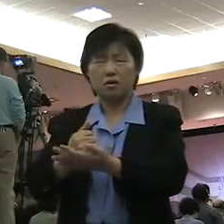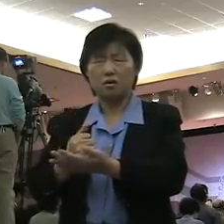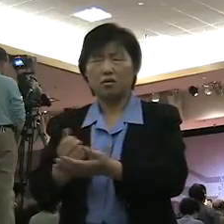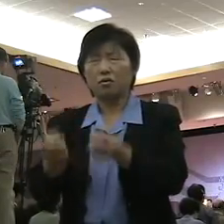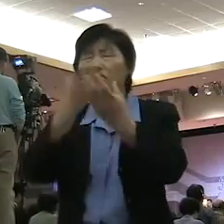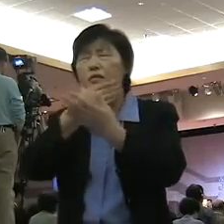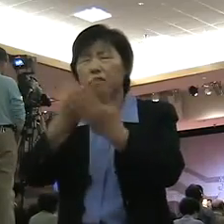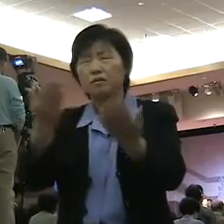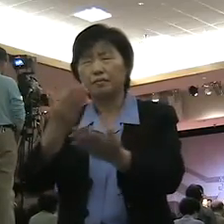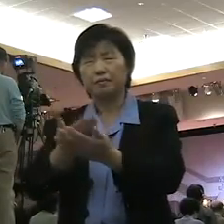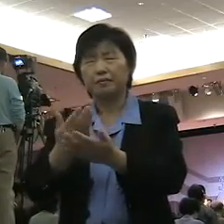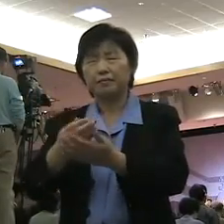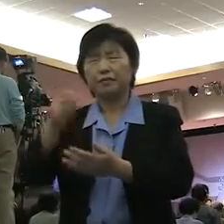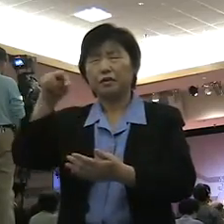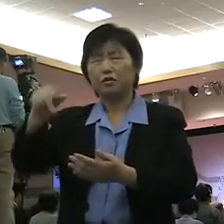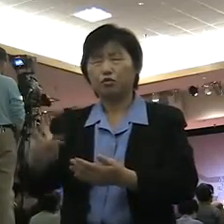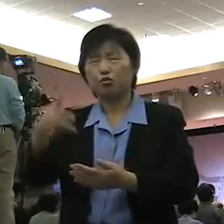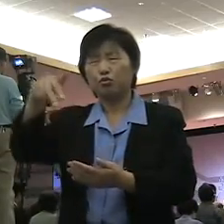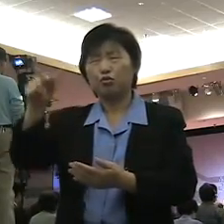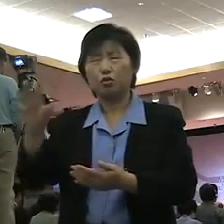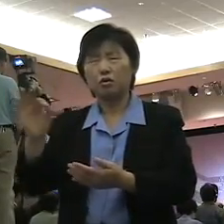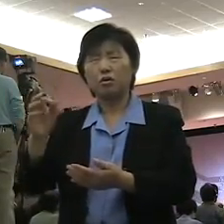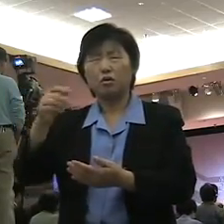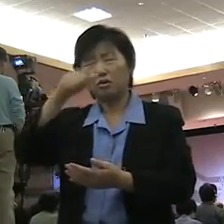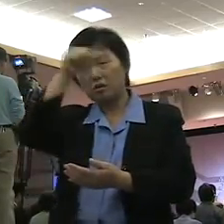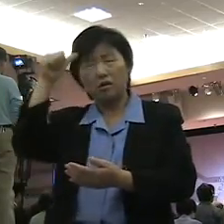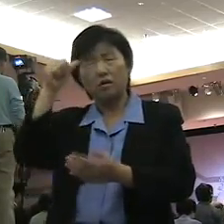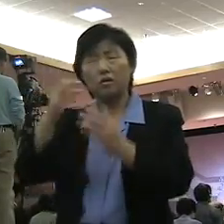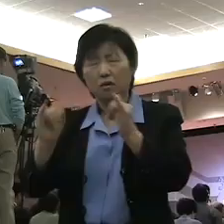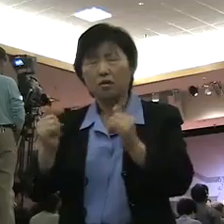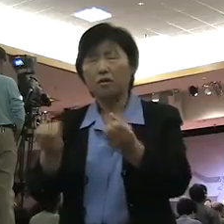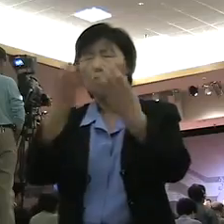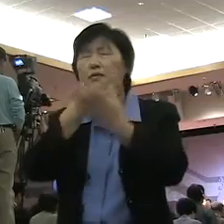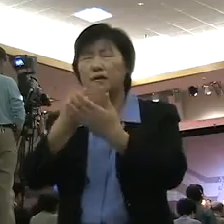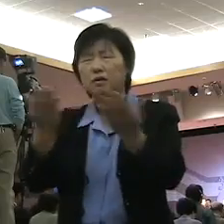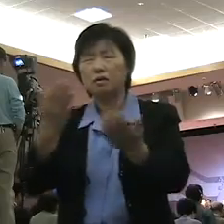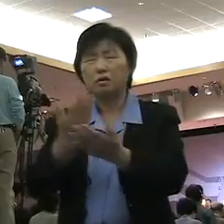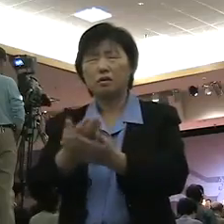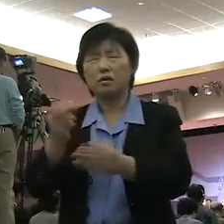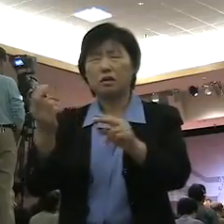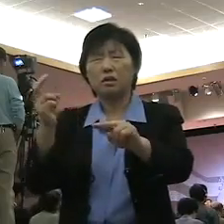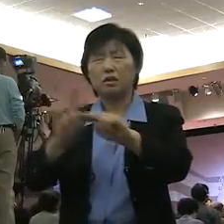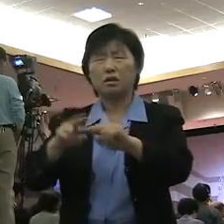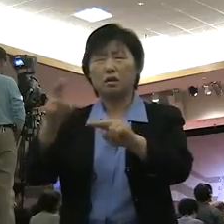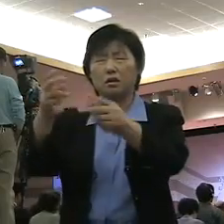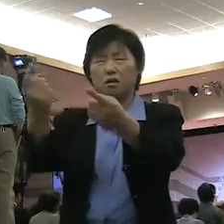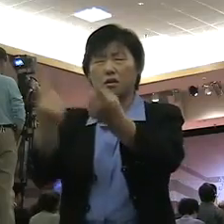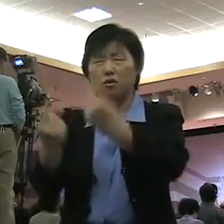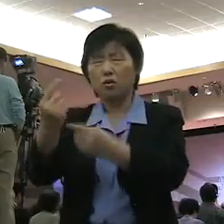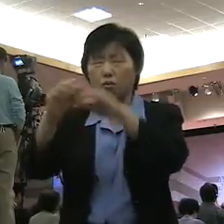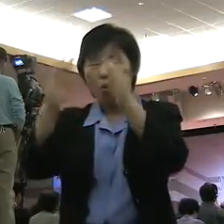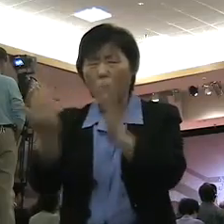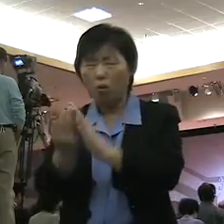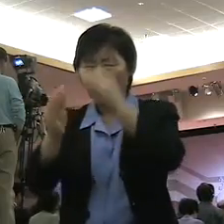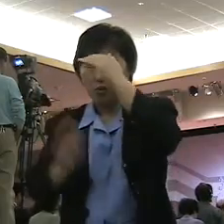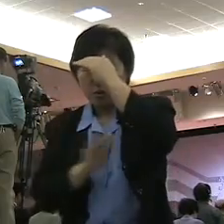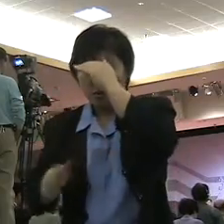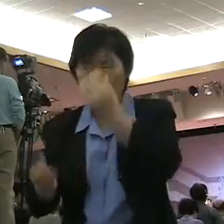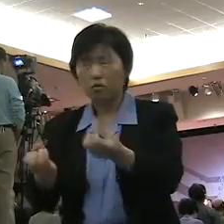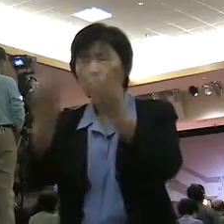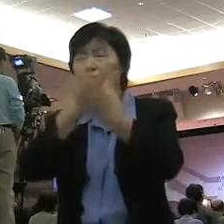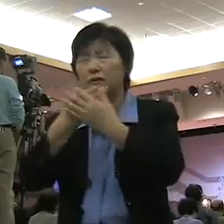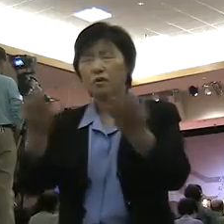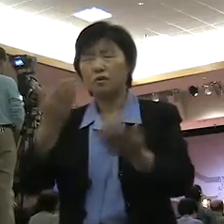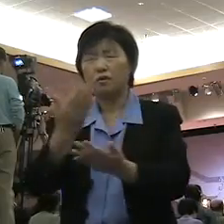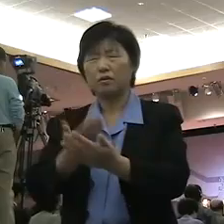주시옵소서. 손장 순모님과 장로님을 축복하여 주시옵소서. 이 자리에 참석한 모든 성도님들을